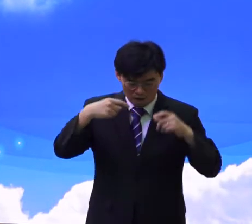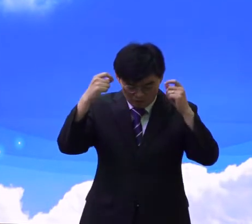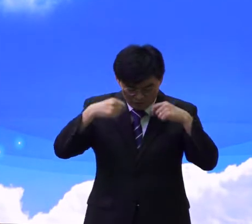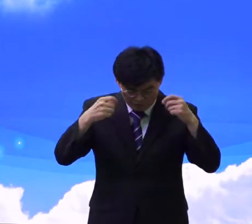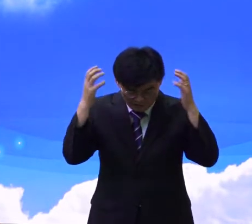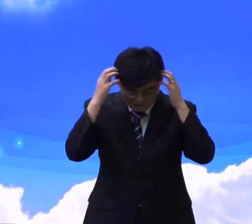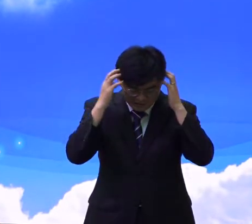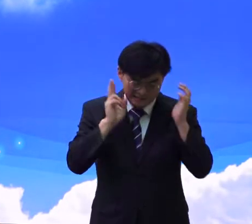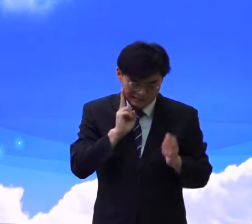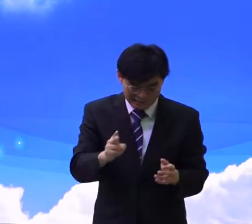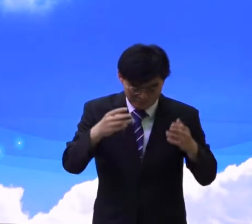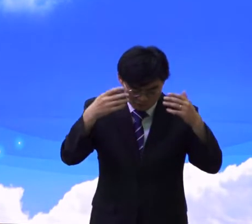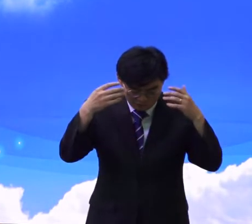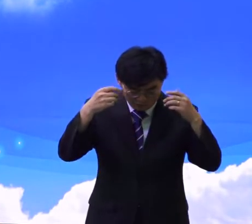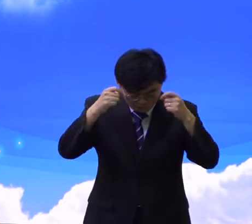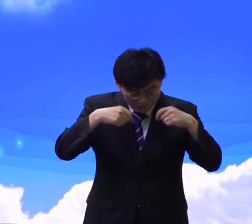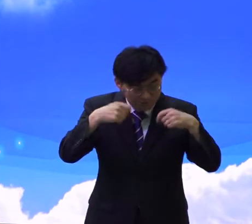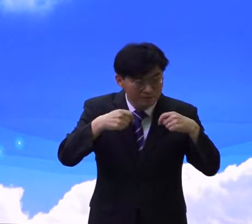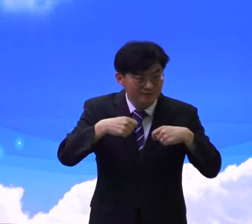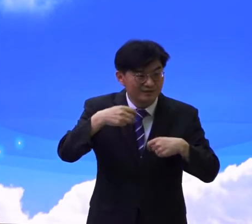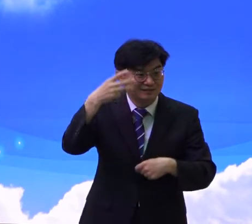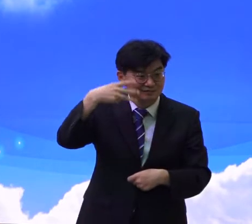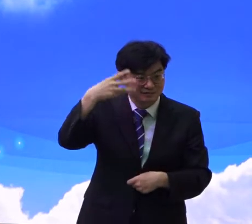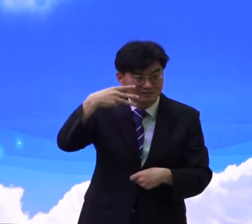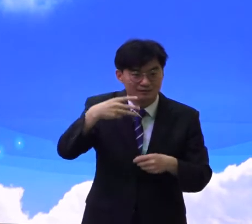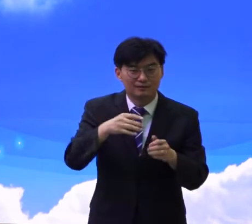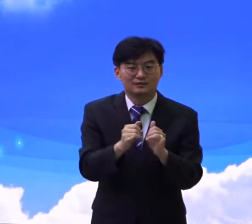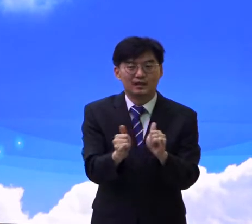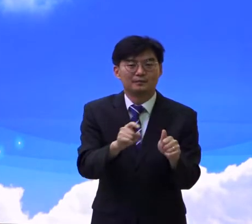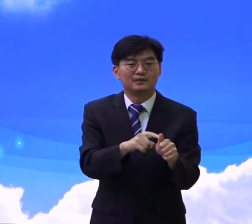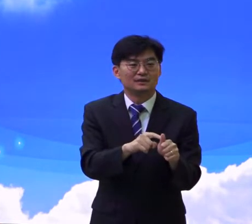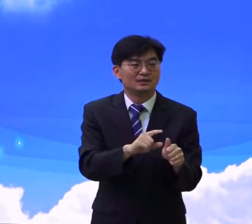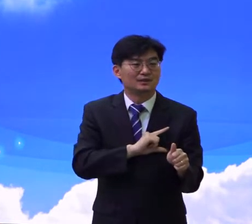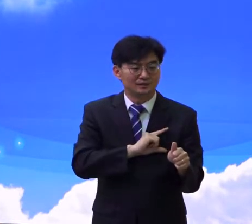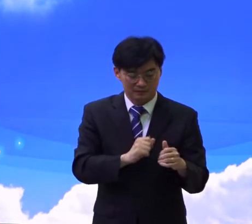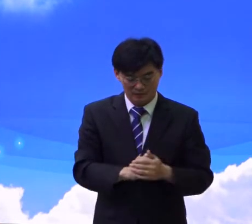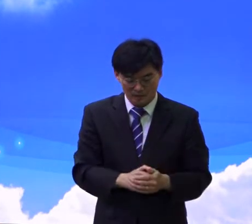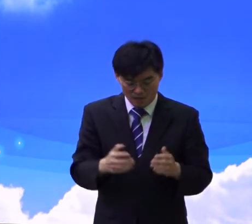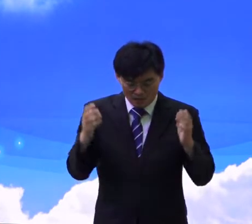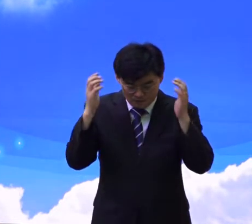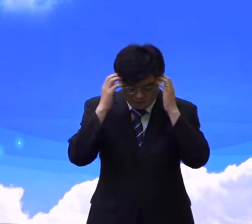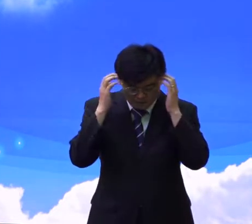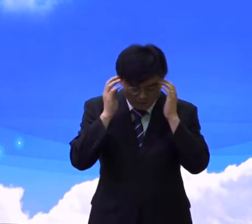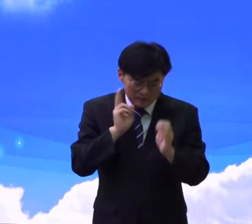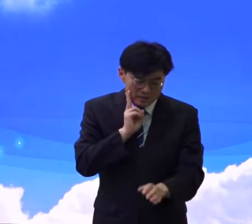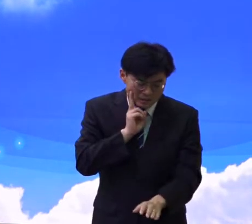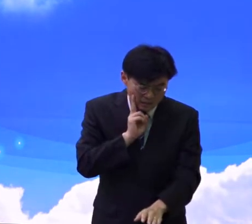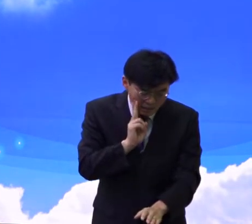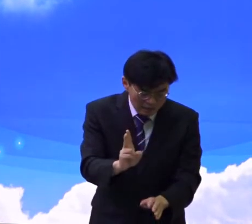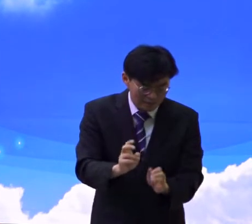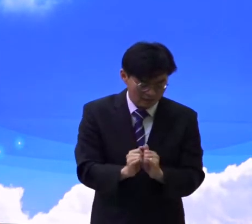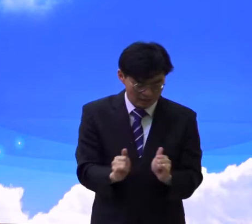후의 시대까지 살았던, 그래서 정말 수많은 고난과 역경을 겪었던 사람이